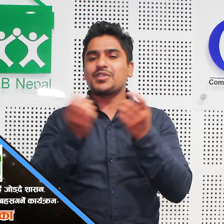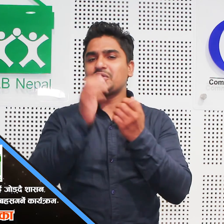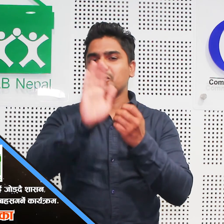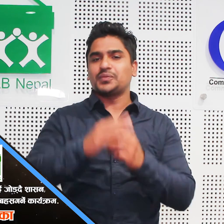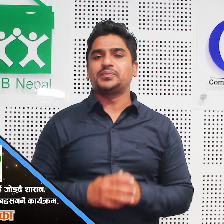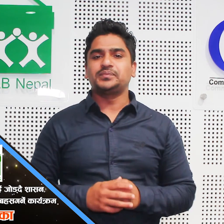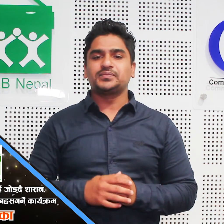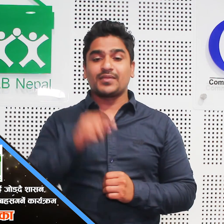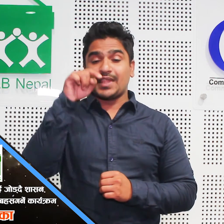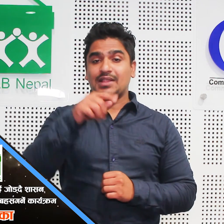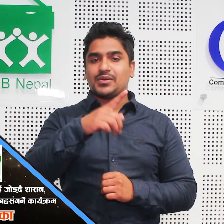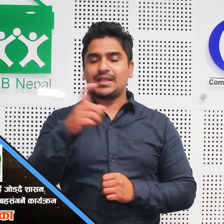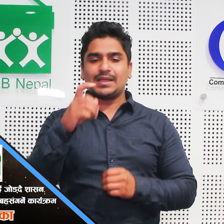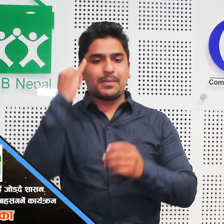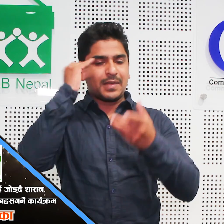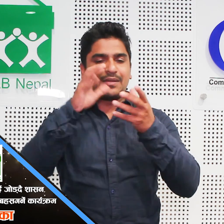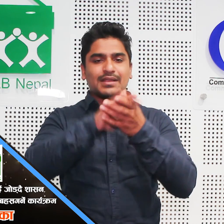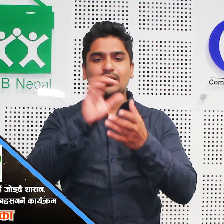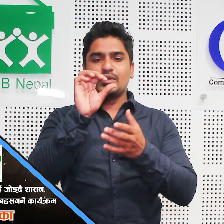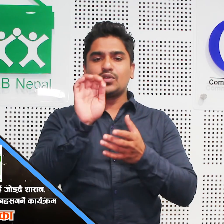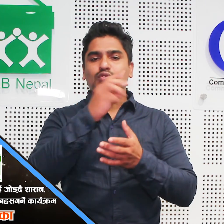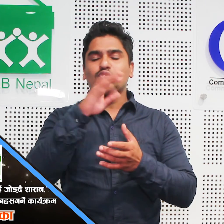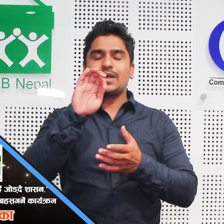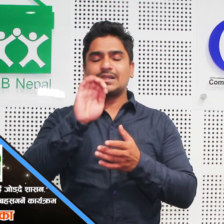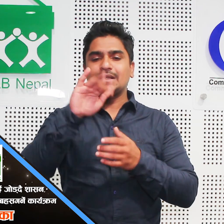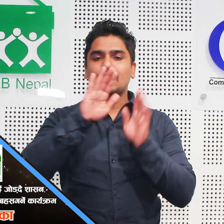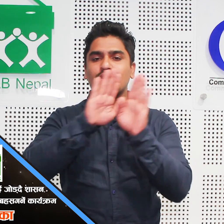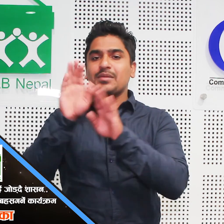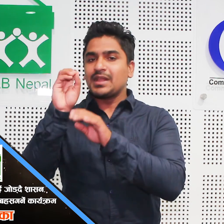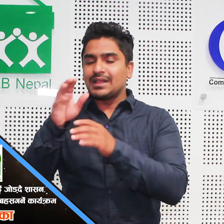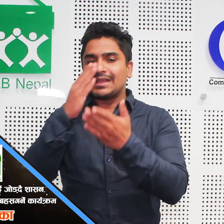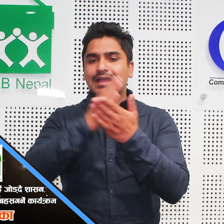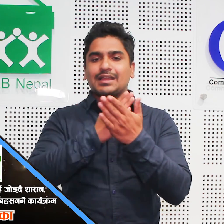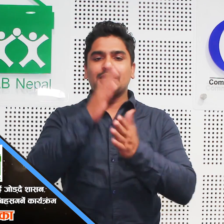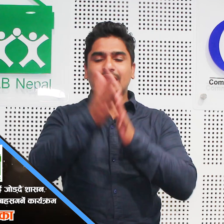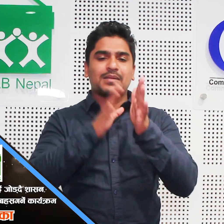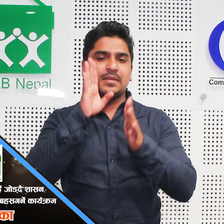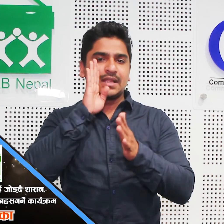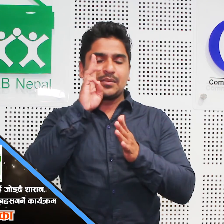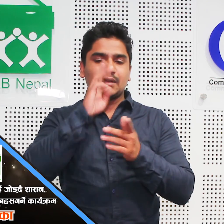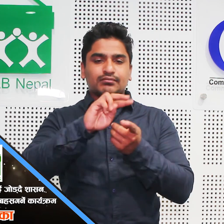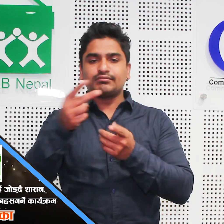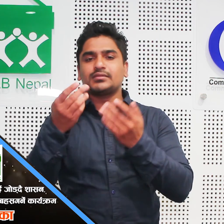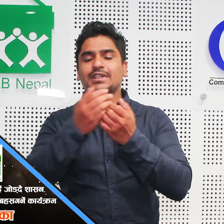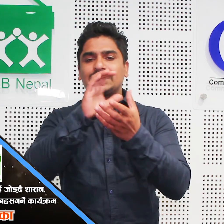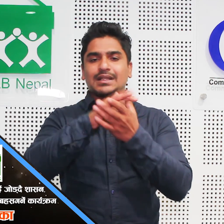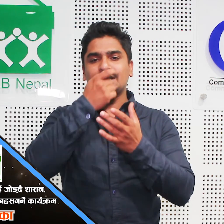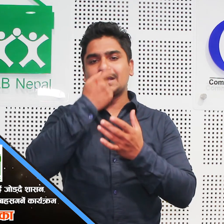गर्नेछौँ। आजका लागि प्राविधिक साथी सुभाष पन्तलाई धन्यवाद दिँदै कार्यक्रमलाई साङ्केतिक भाषामा अनुवाद गर्ने साथी सागर सुवेदीलाई